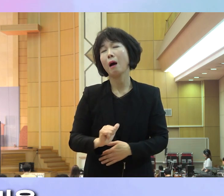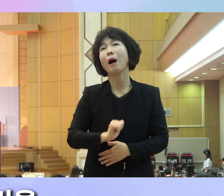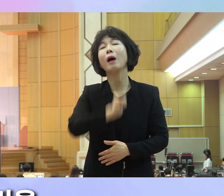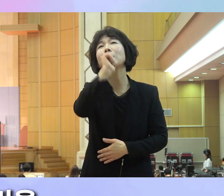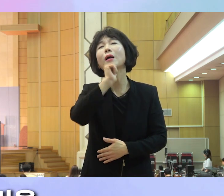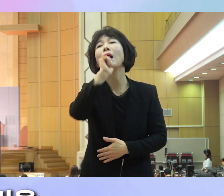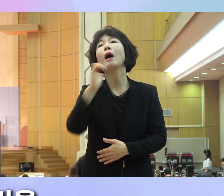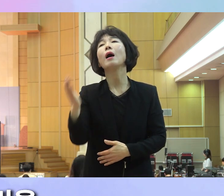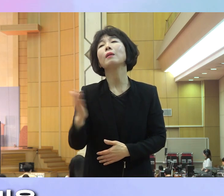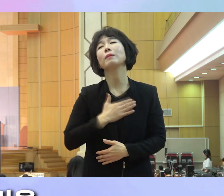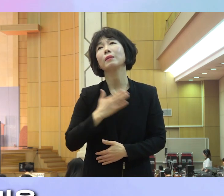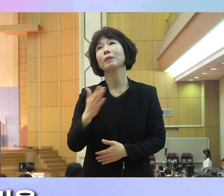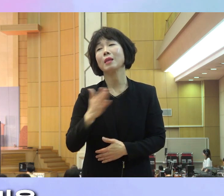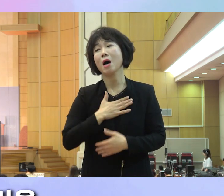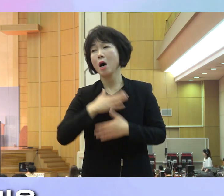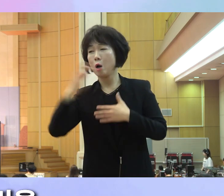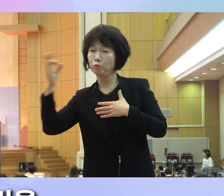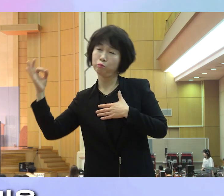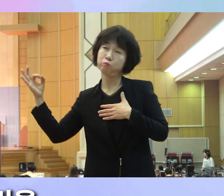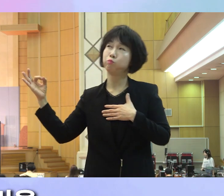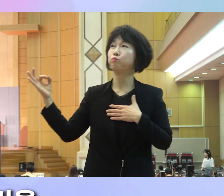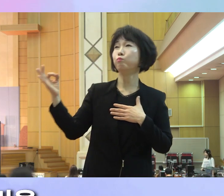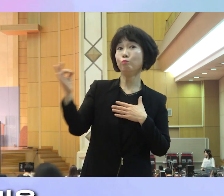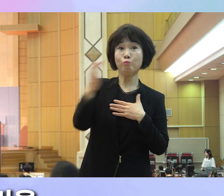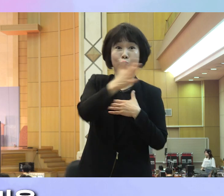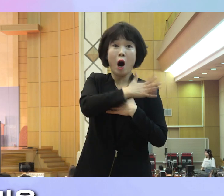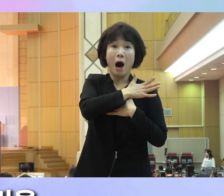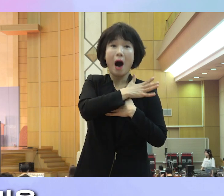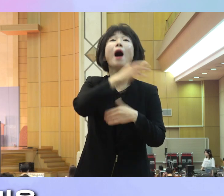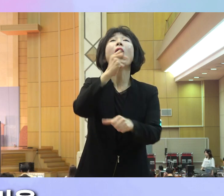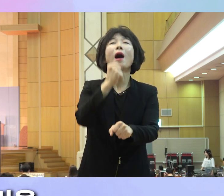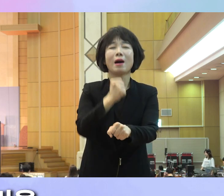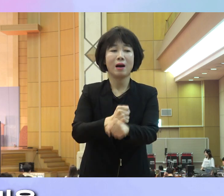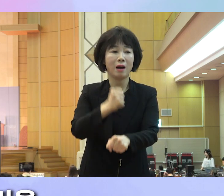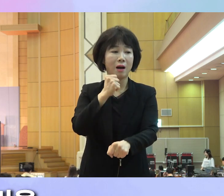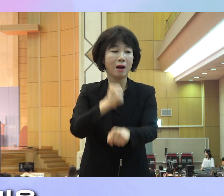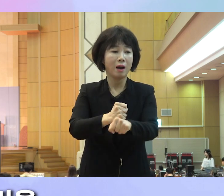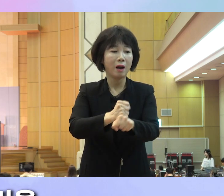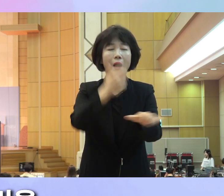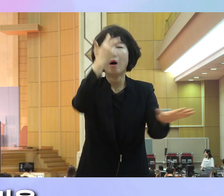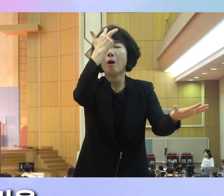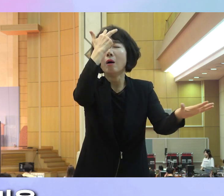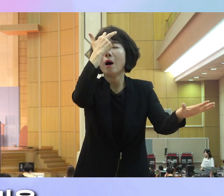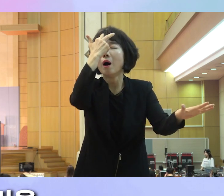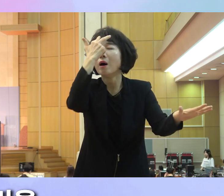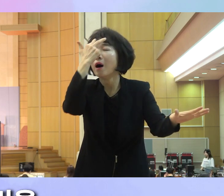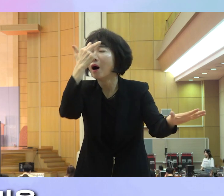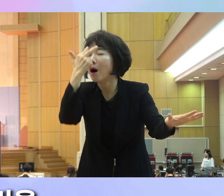가난한 날 부하게